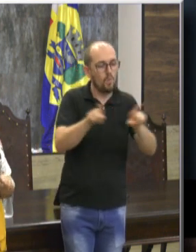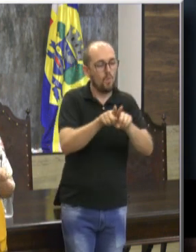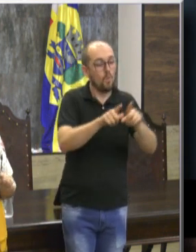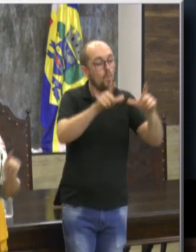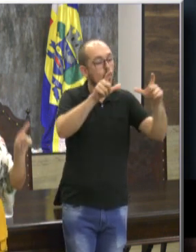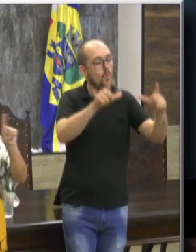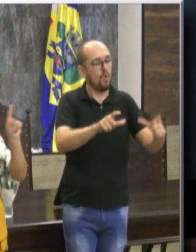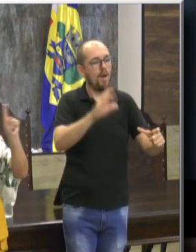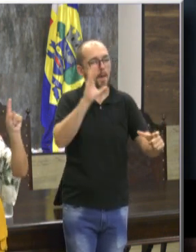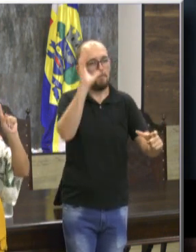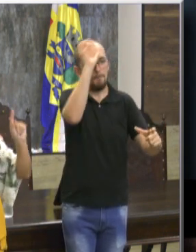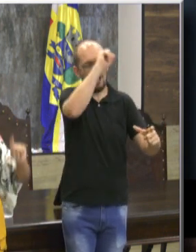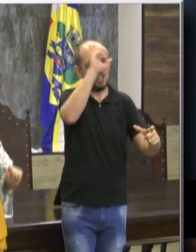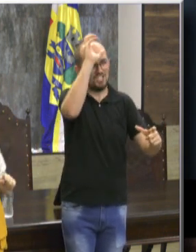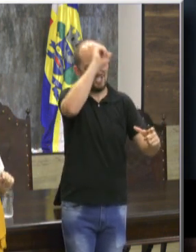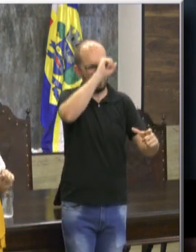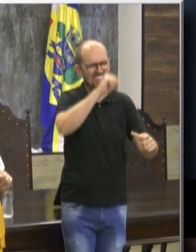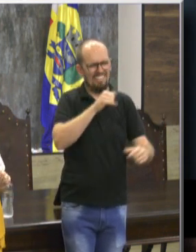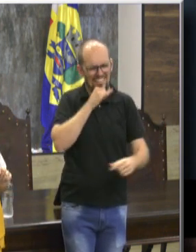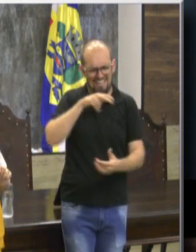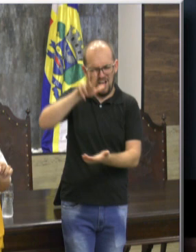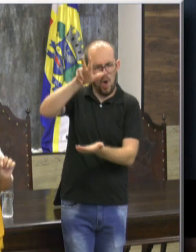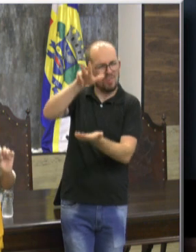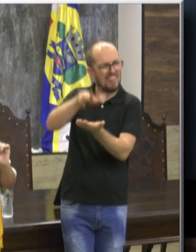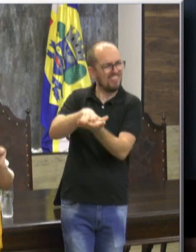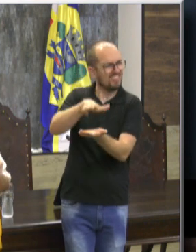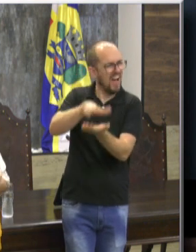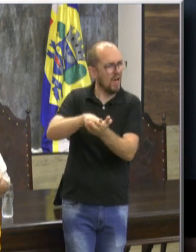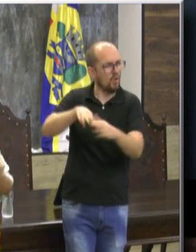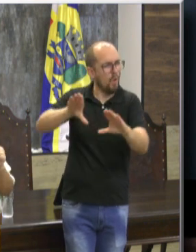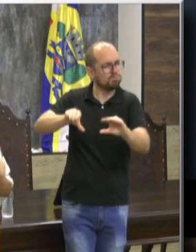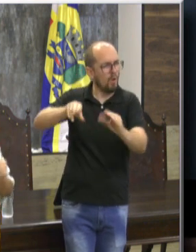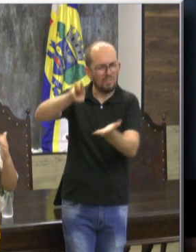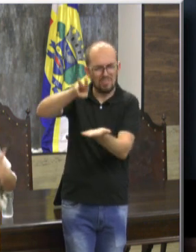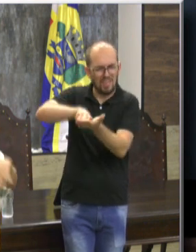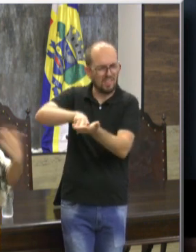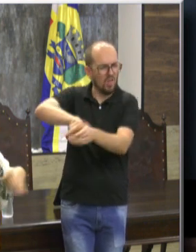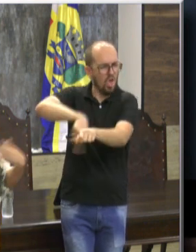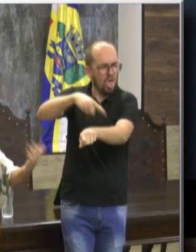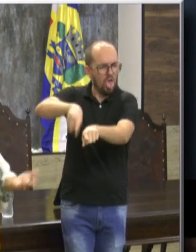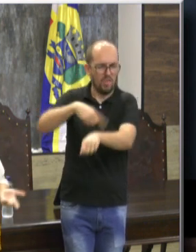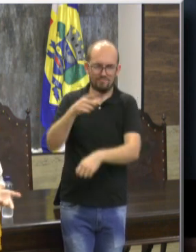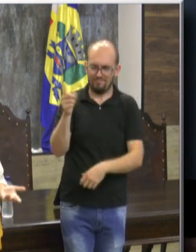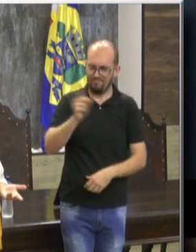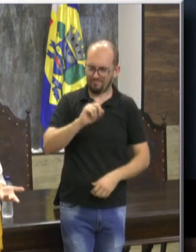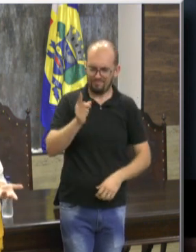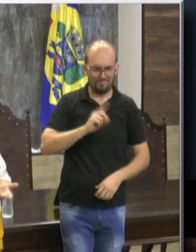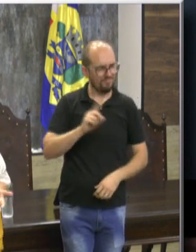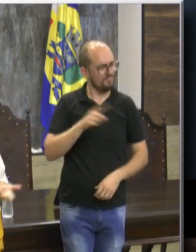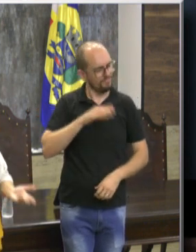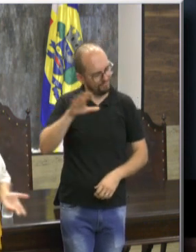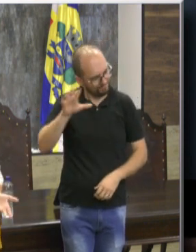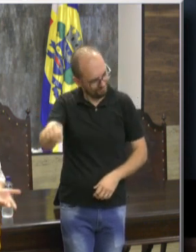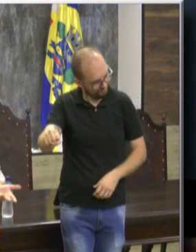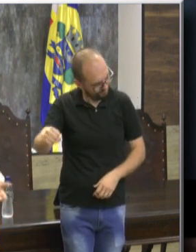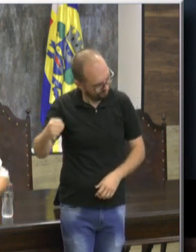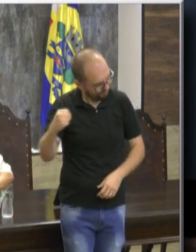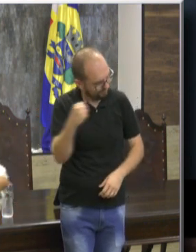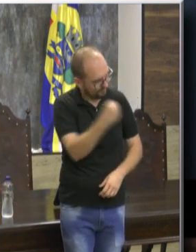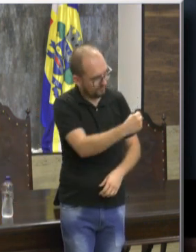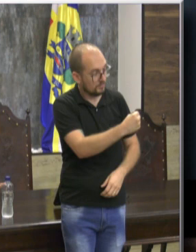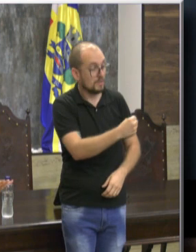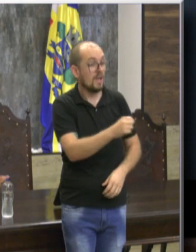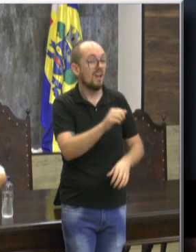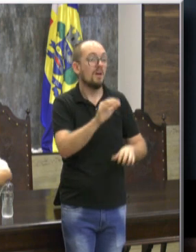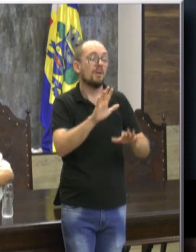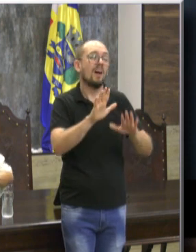você vai ficar aqui, mas não vai ficar no colchão deitadinho, não. Então, lógico, tinha dias que a gente teve que respeitar muito essa questão do tempo dele também. Não quer